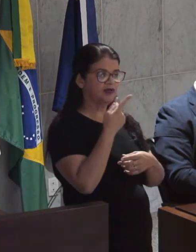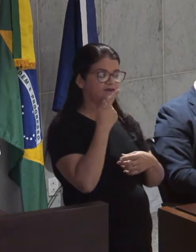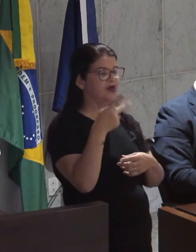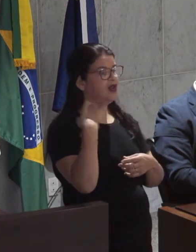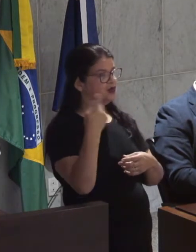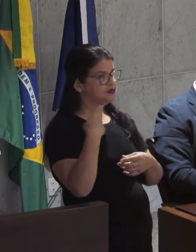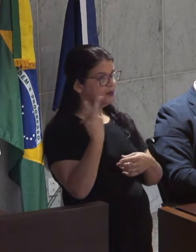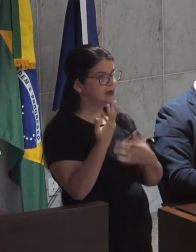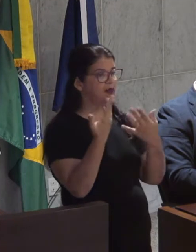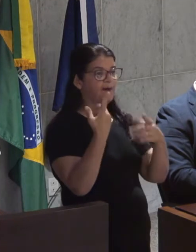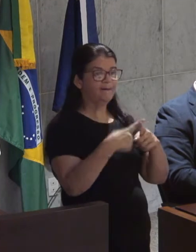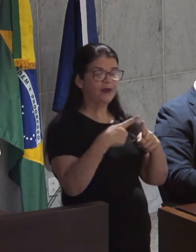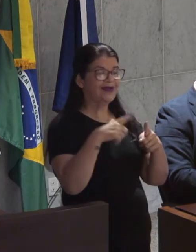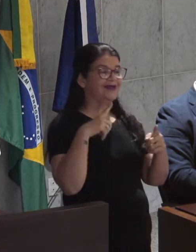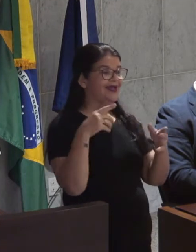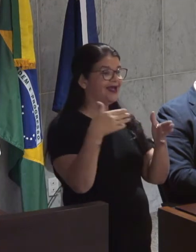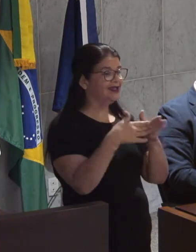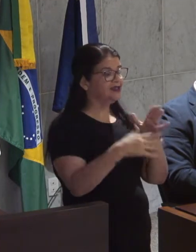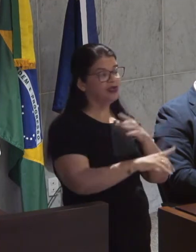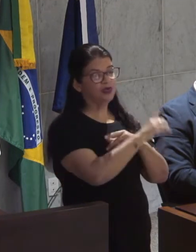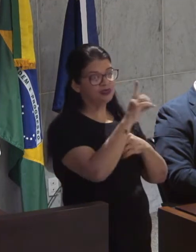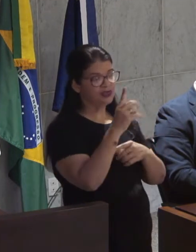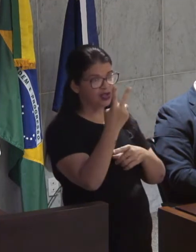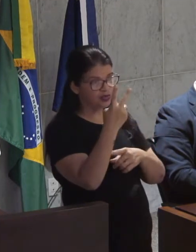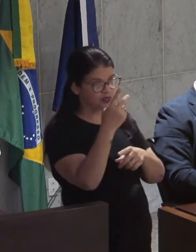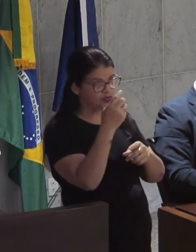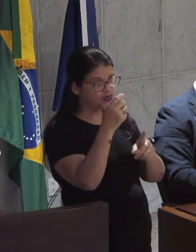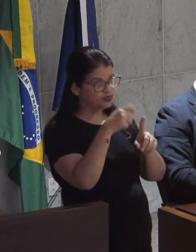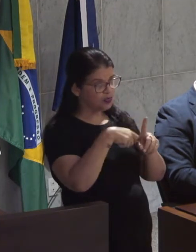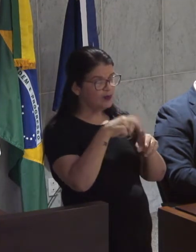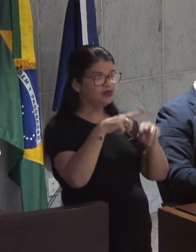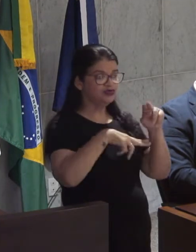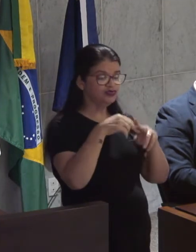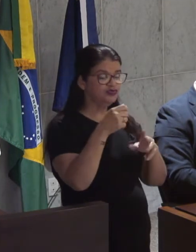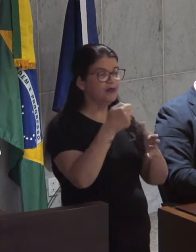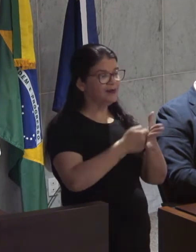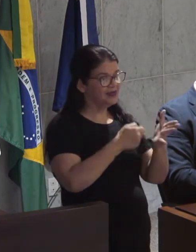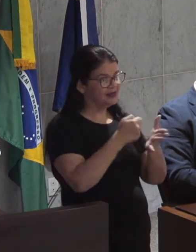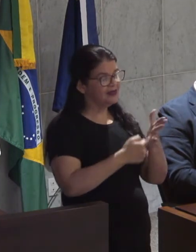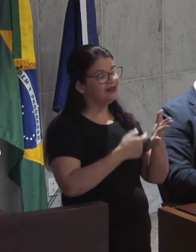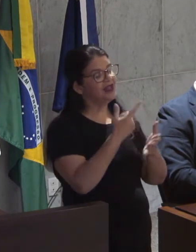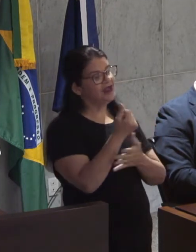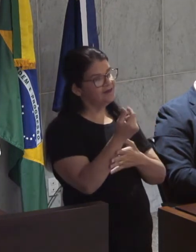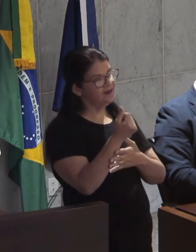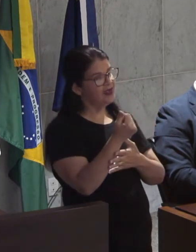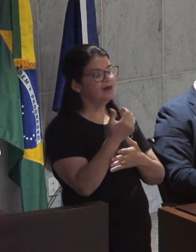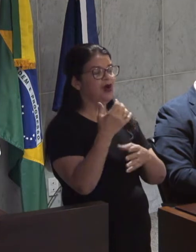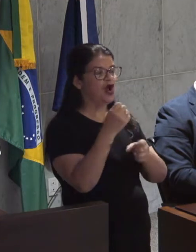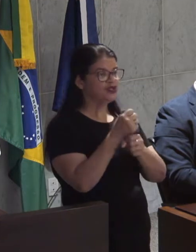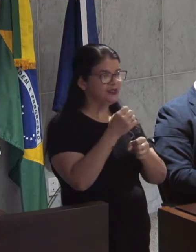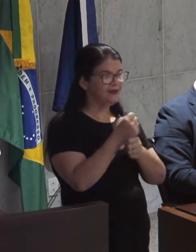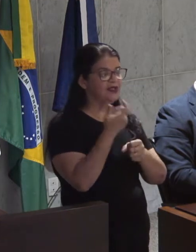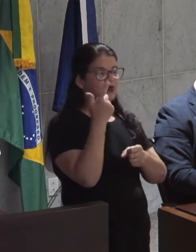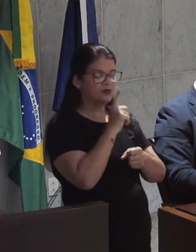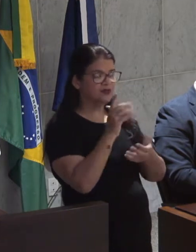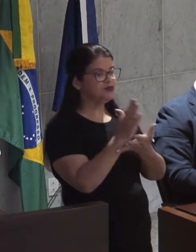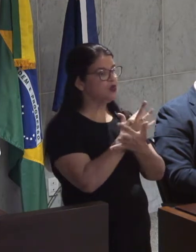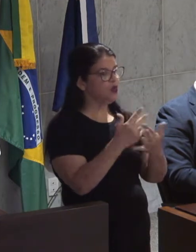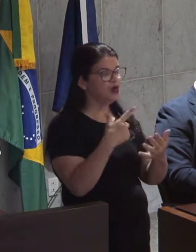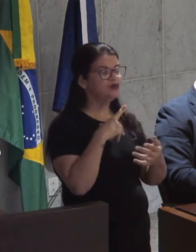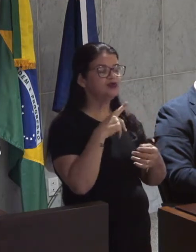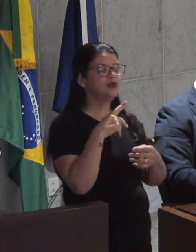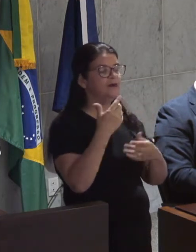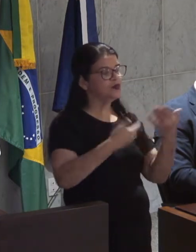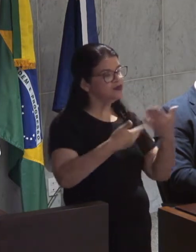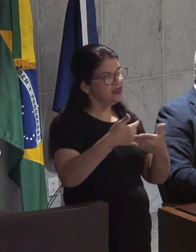parlamentares, né? Porque tem até o dia 2 de junho para tentar verba orçamentária para conseguirmos alguma coisa para os servidores públicos